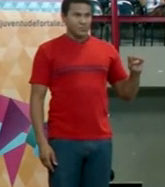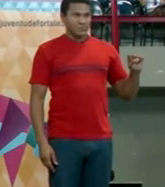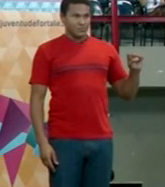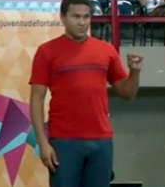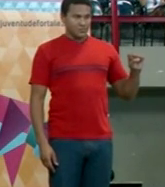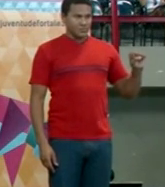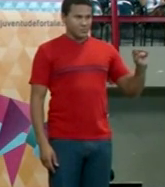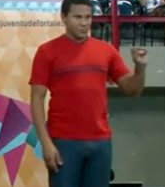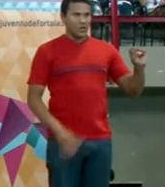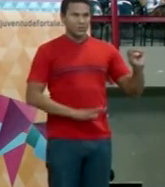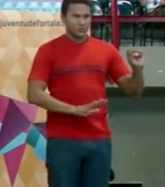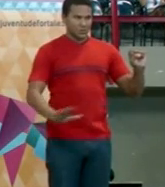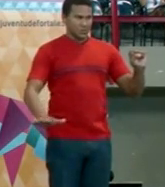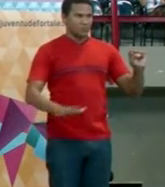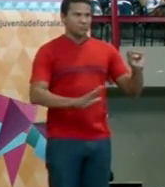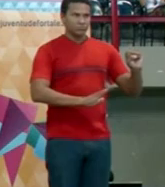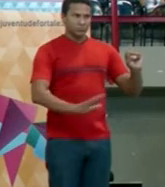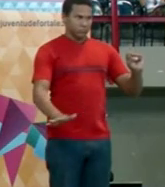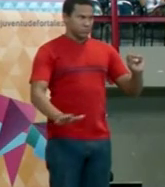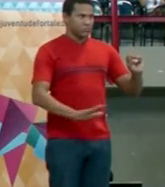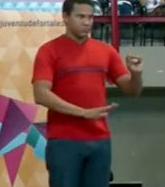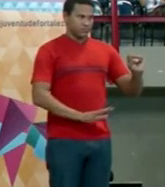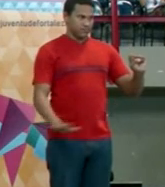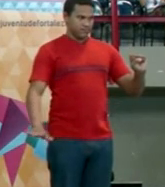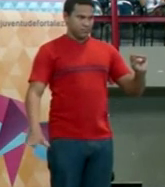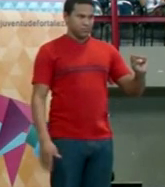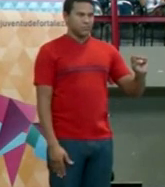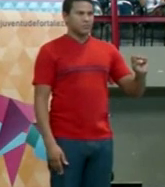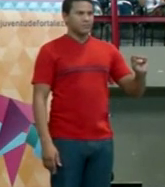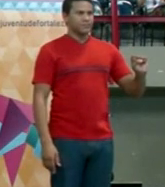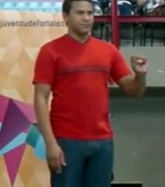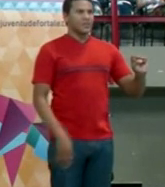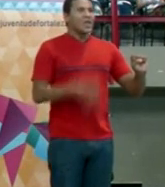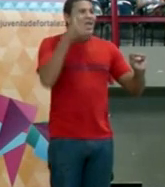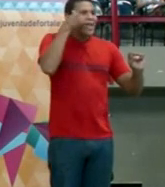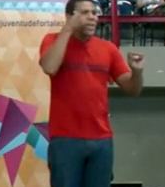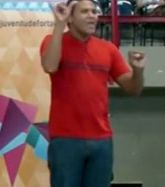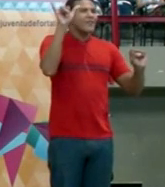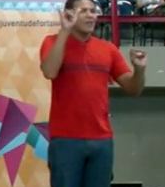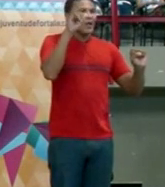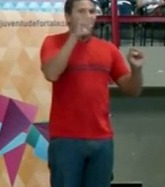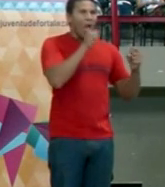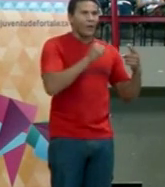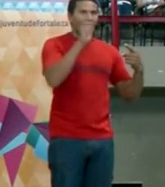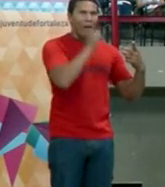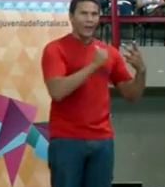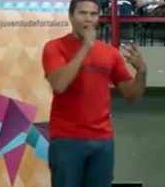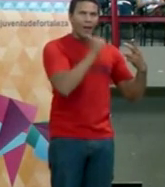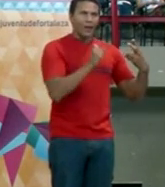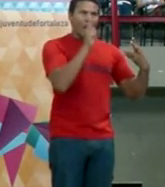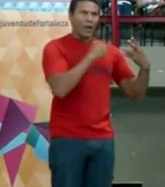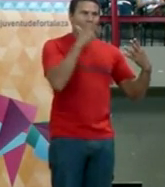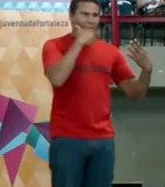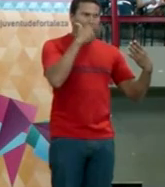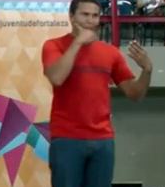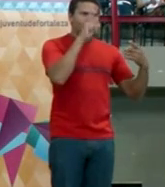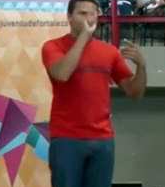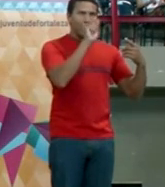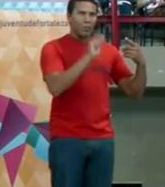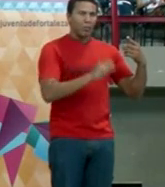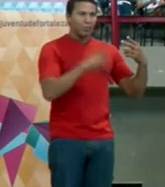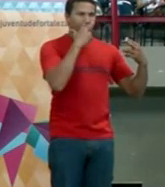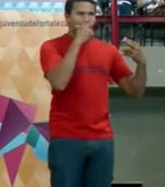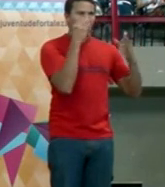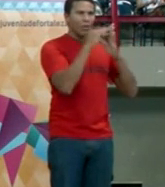8 já bastam. Para evitar vocês repetirem a palavra água. E vão adequando, colocando